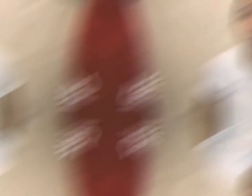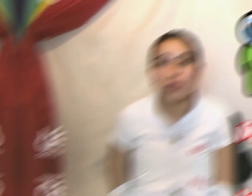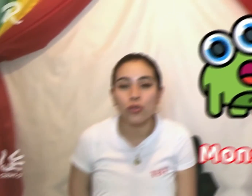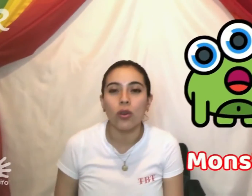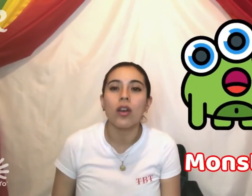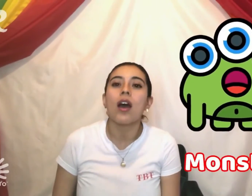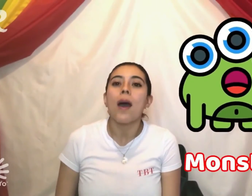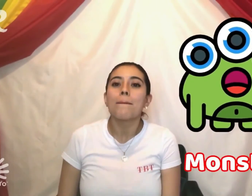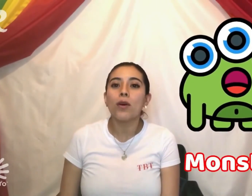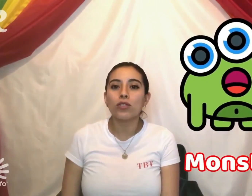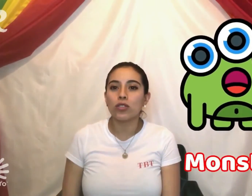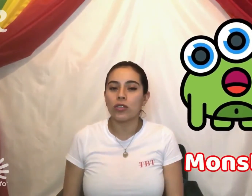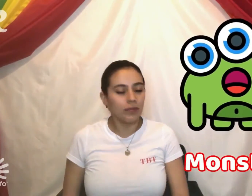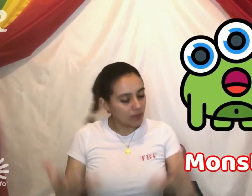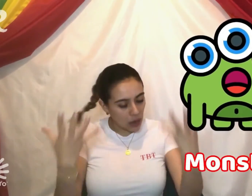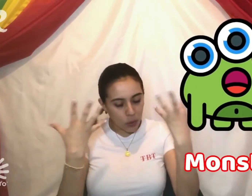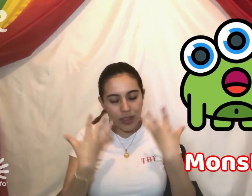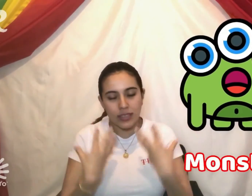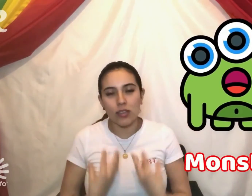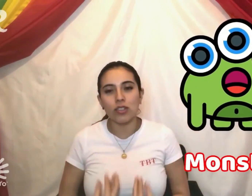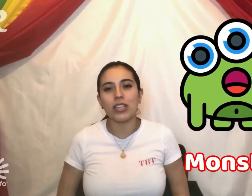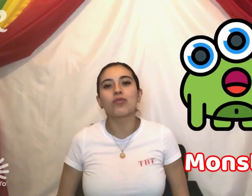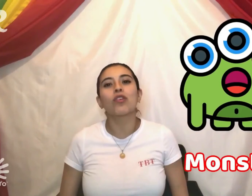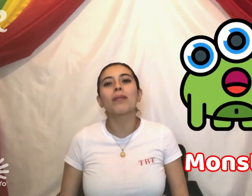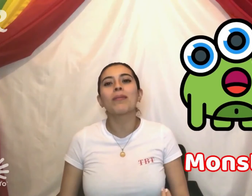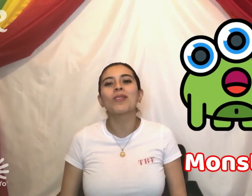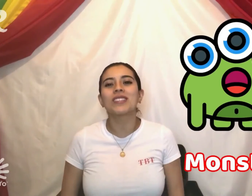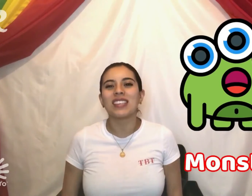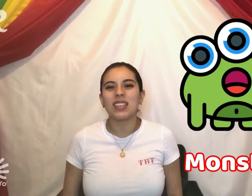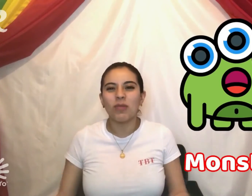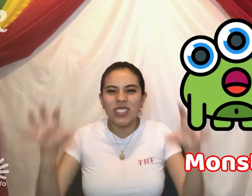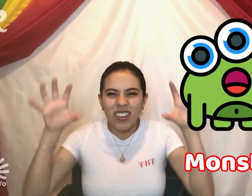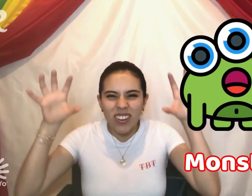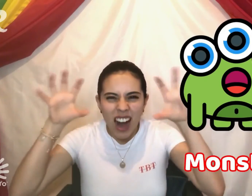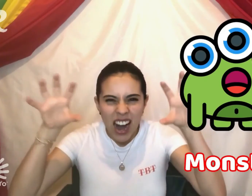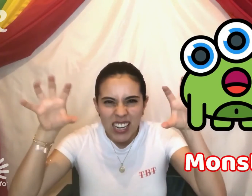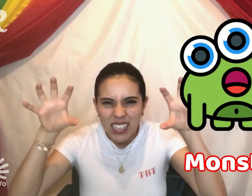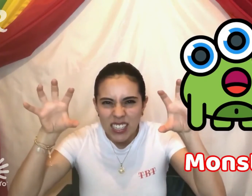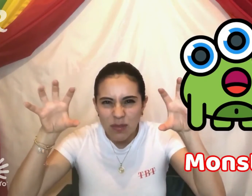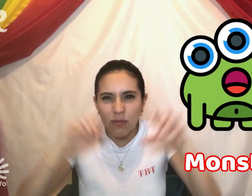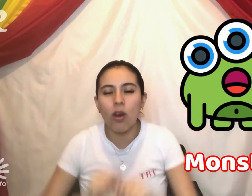Monstruo. Monstruo, acuérdense, nos transformamos y hacemos monstruo.